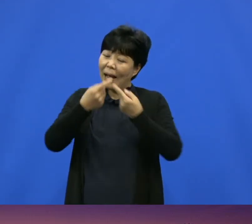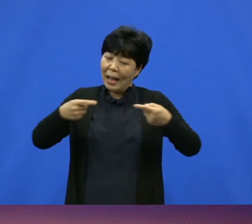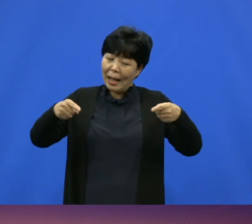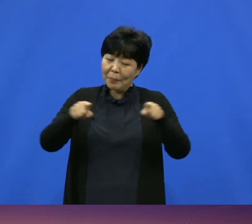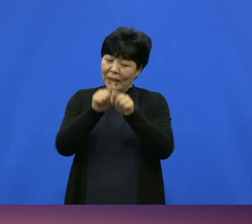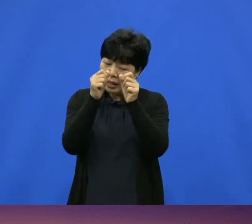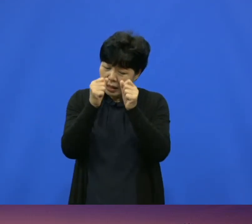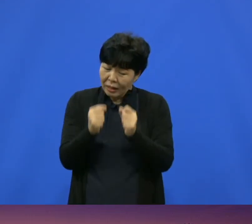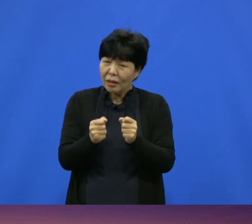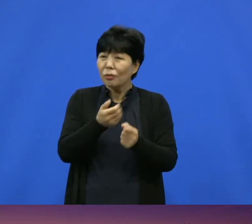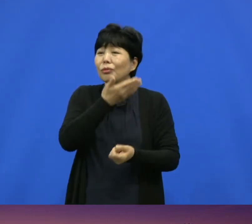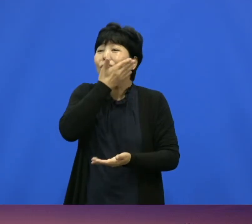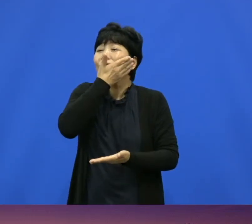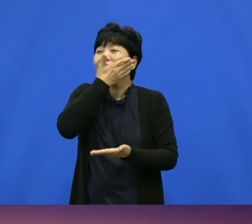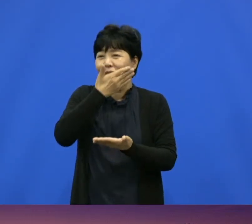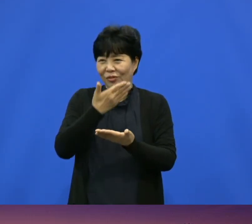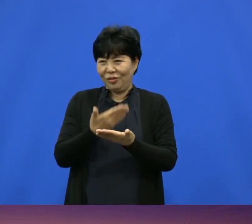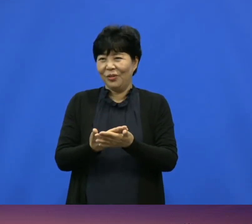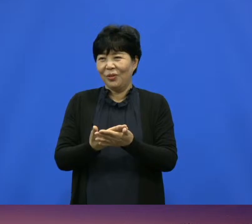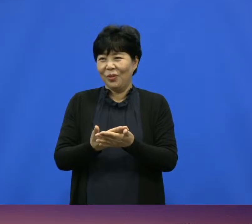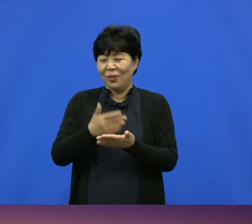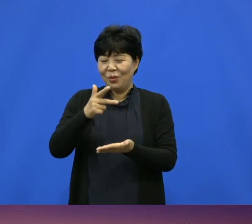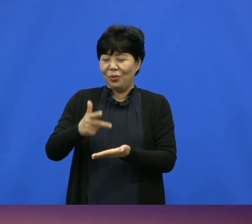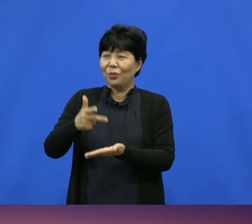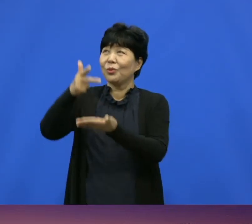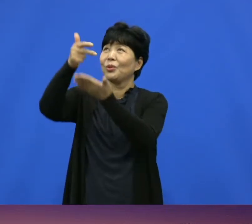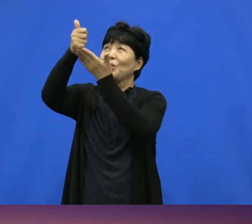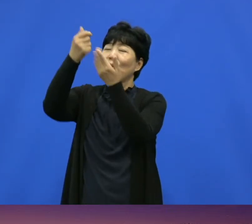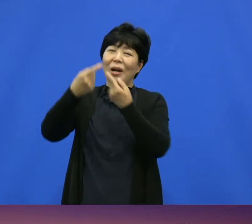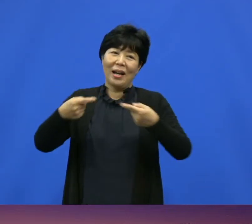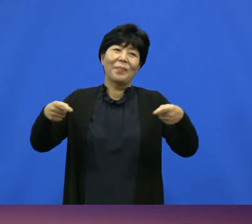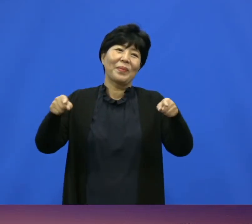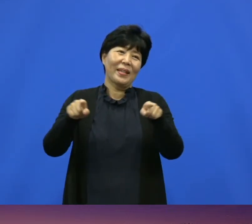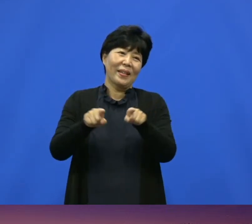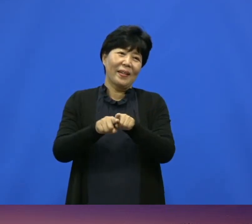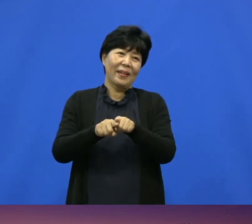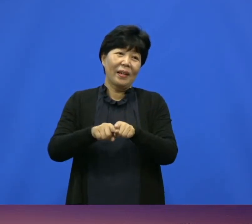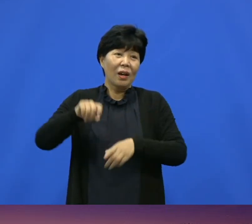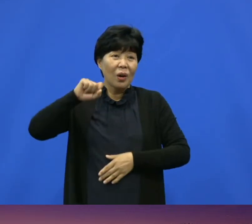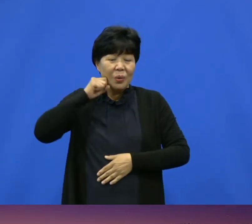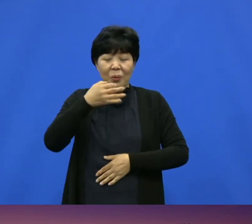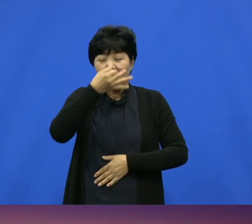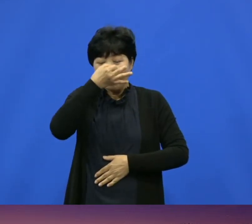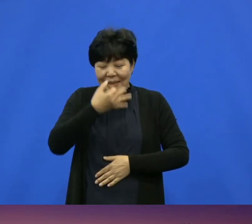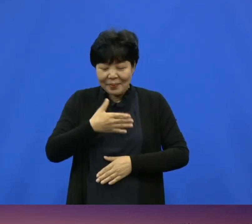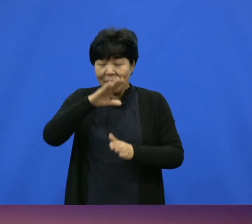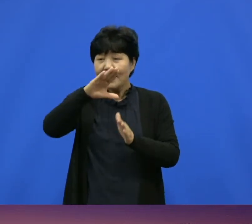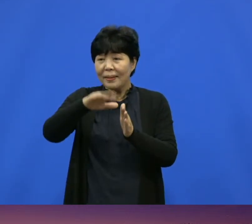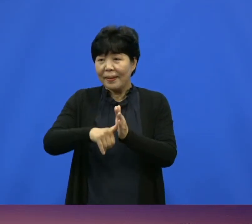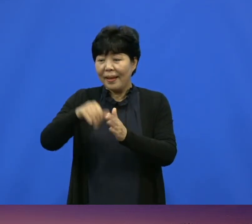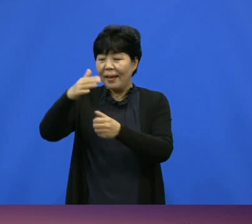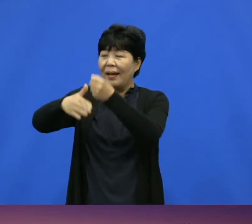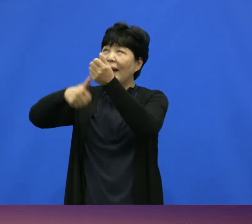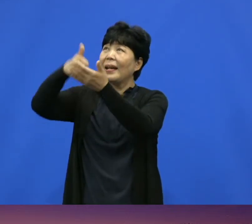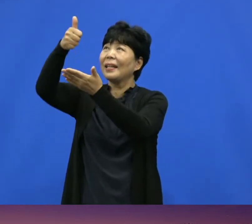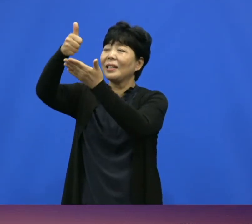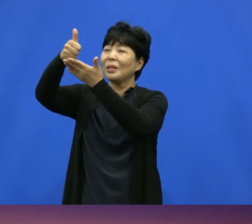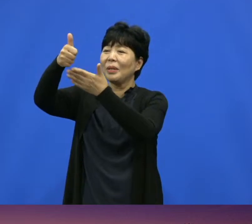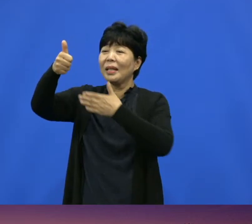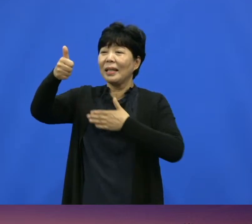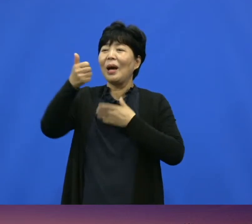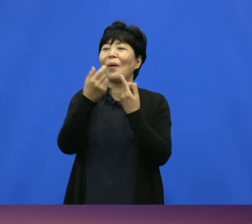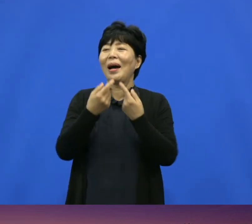함께 하느냐. 주와 함께 가장 힘들고 어려운 순간에도 하나님이 함께 하셨다는